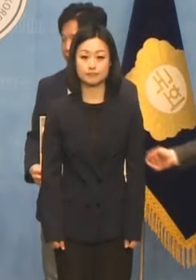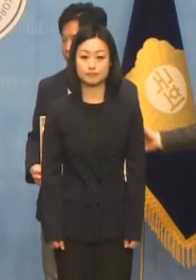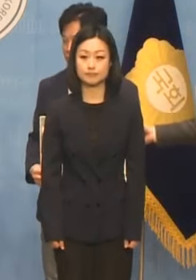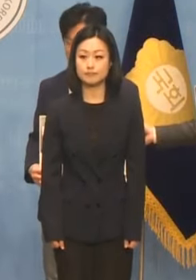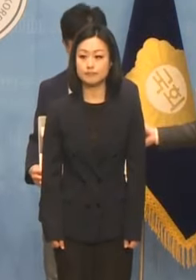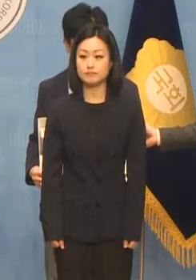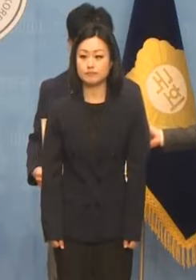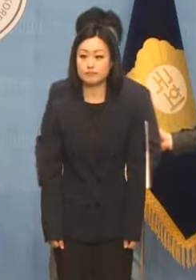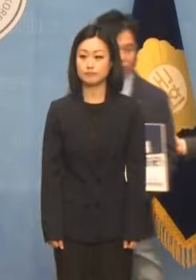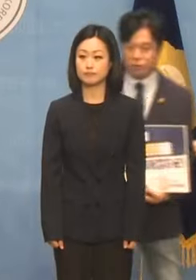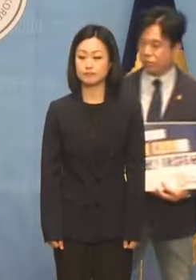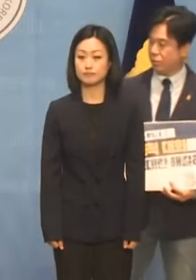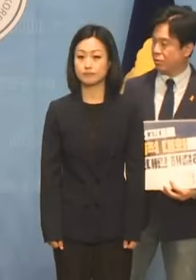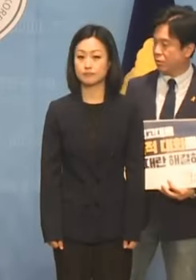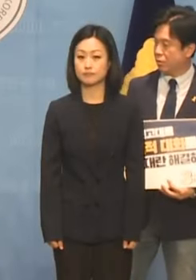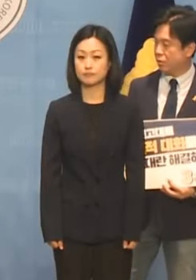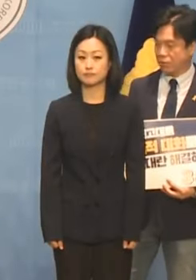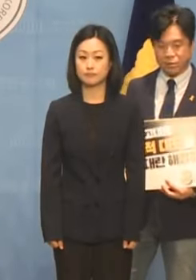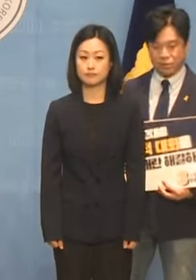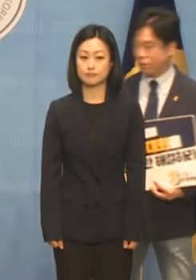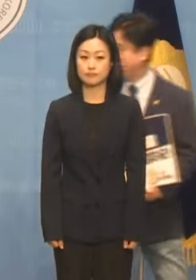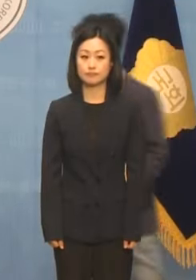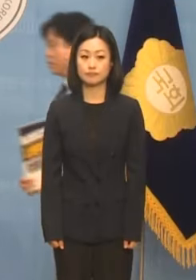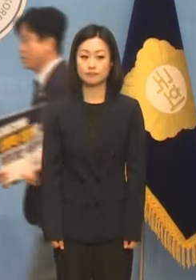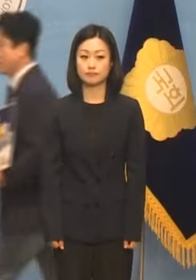쓰시고, 예. 이쪽, 예, 예.